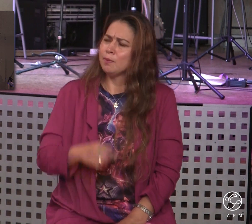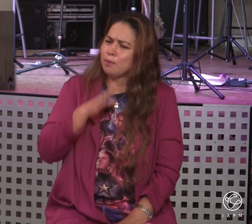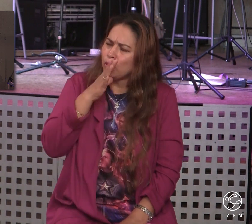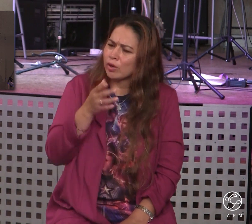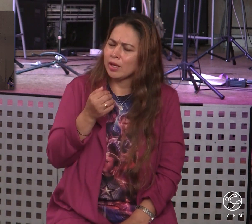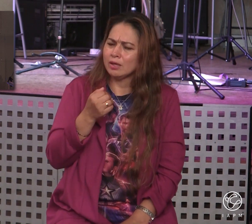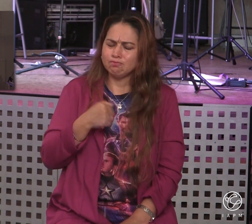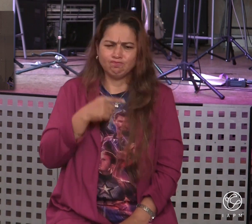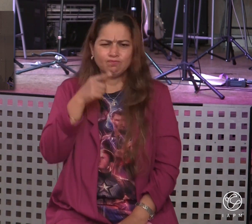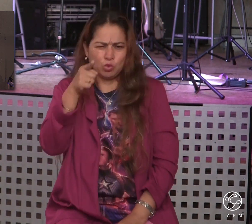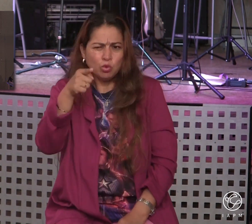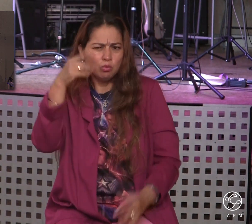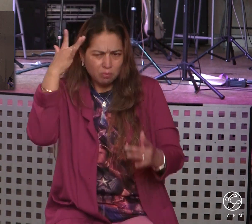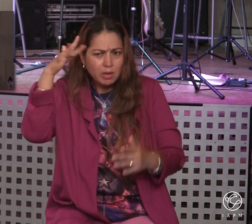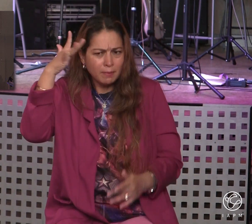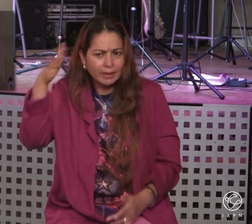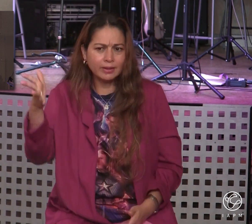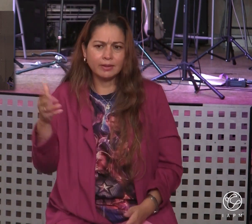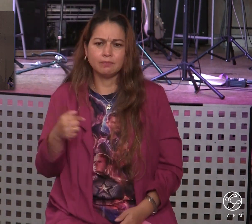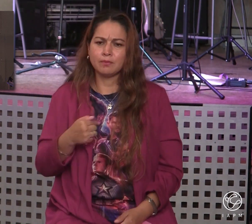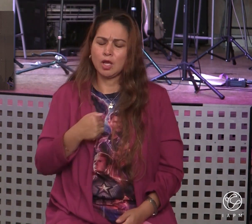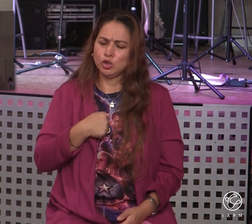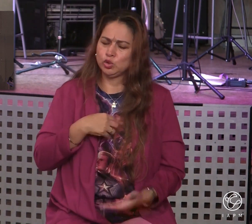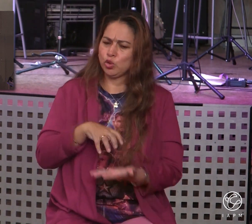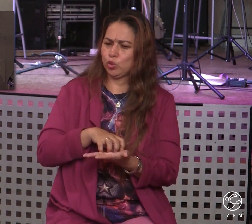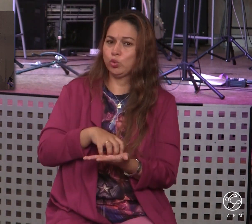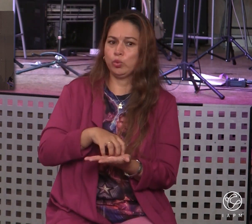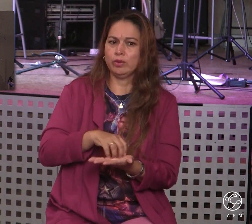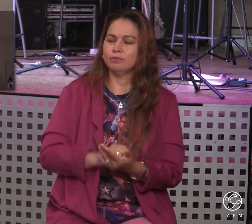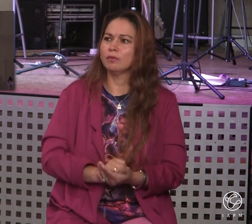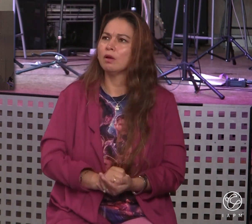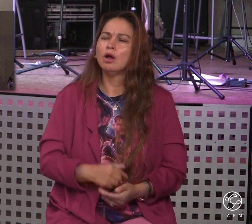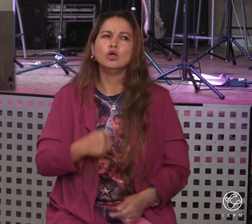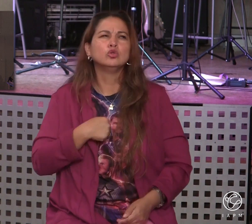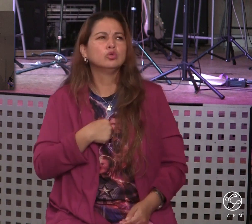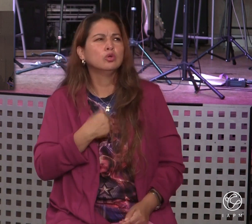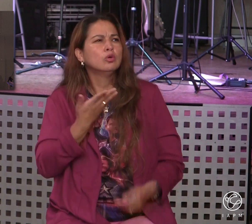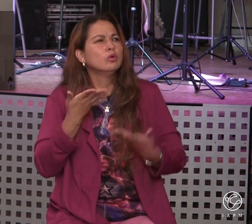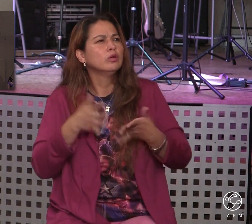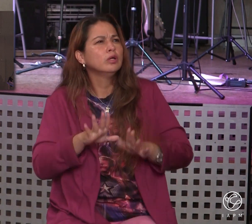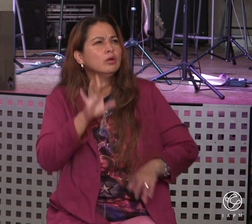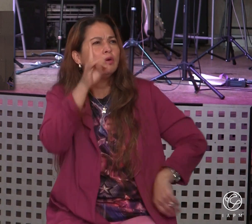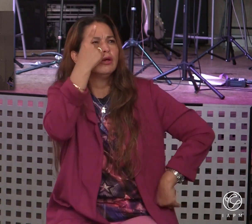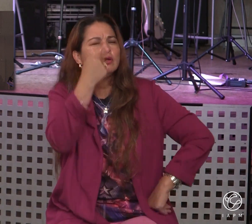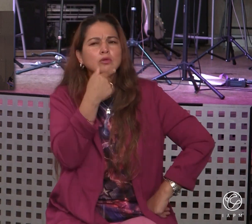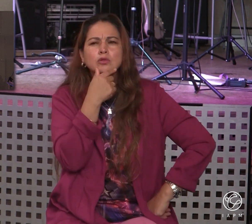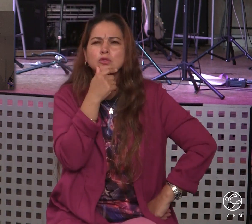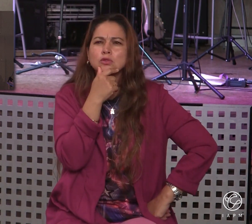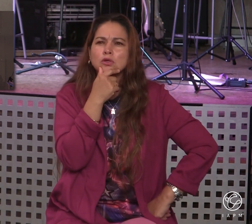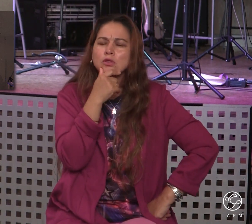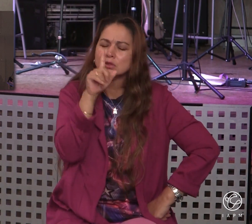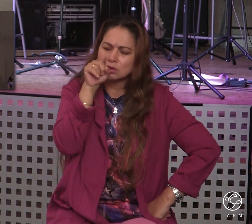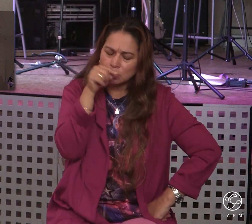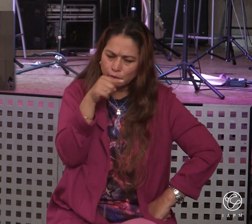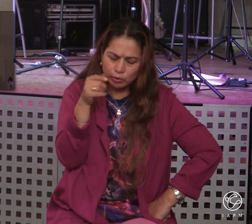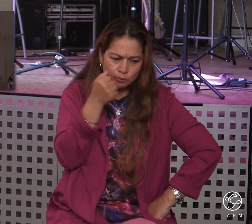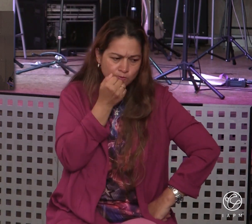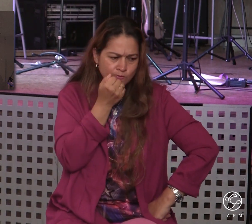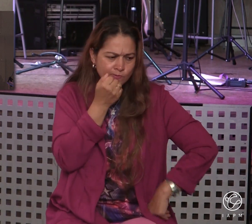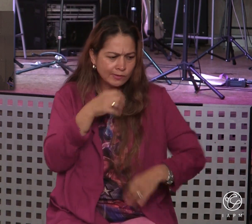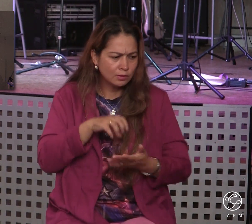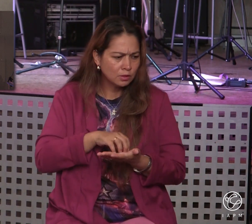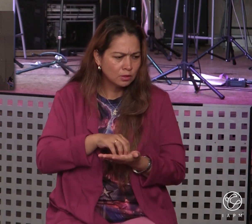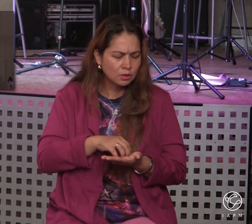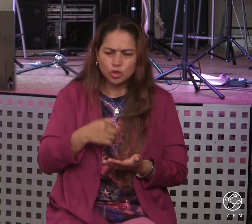entonces? ¿Quién tiene cuidado de mi vida? ¿A quién le pertenezco? No puede haber ni la más mínima duda, porque recuerda,